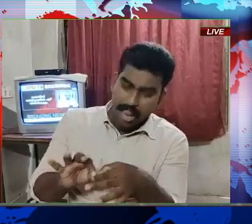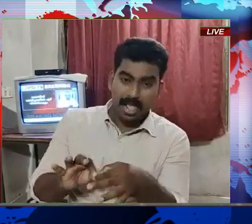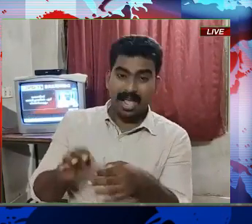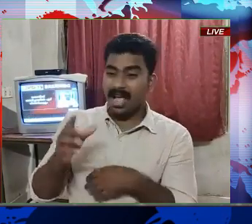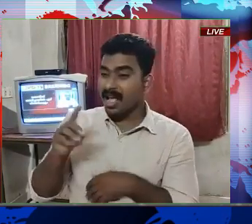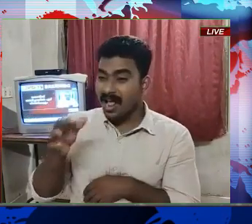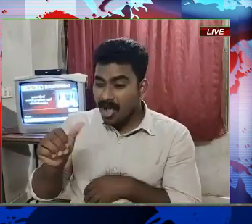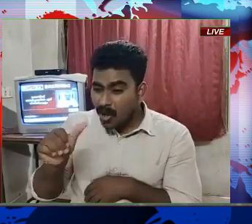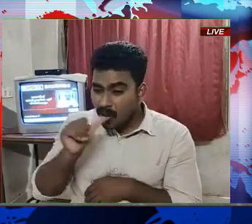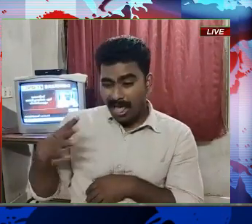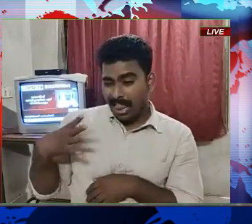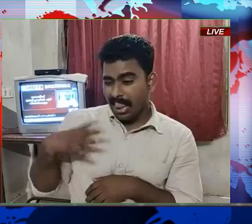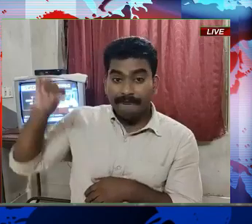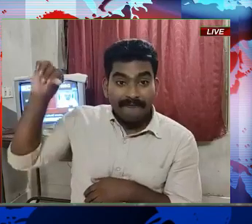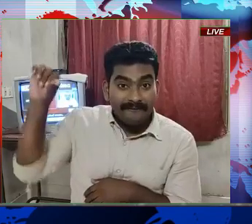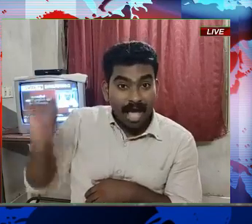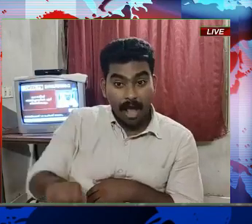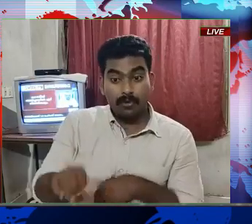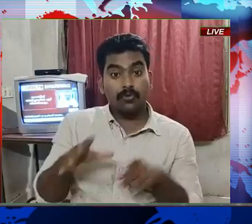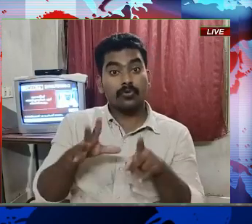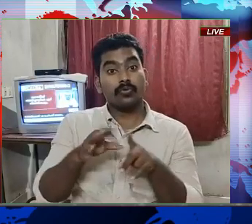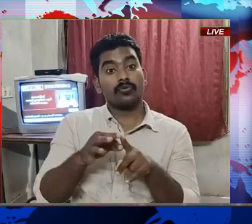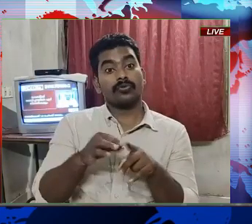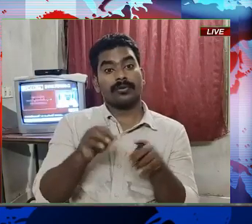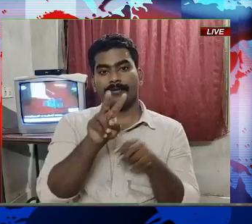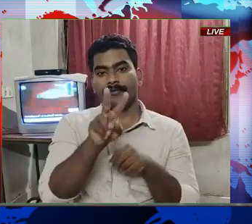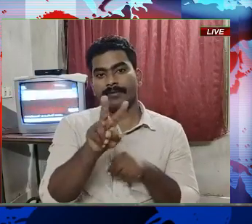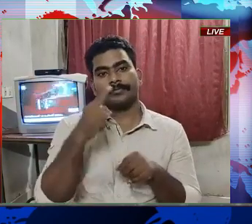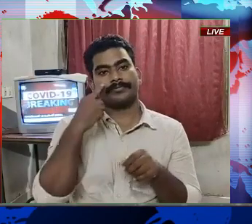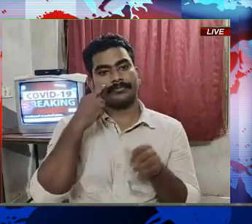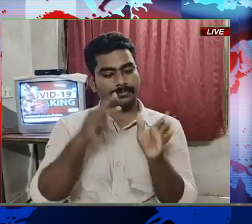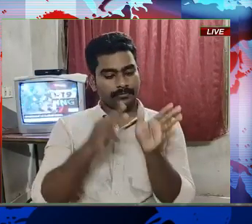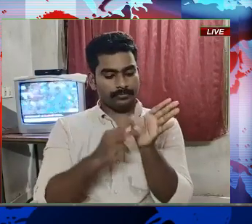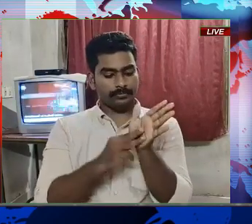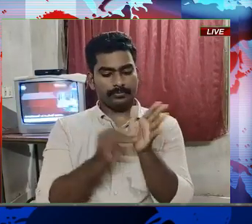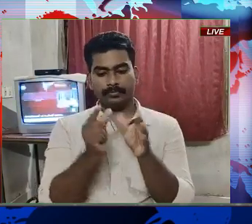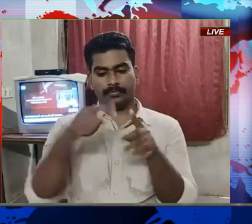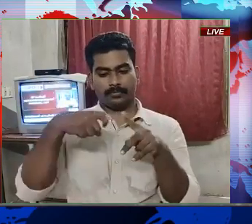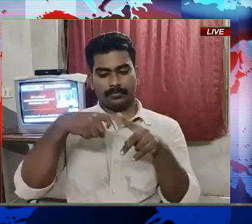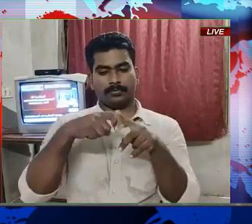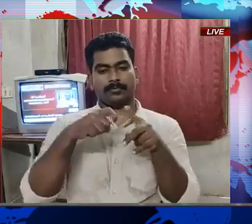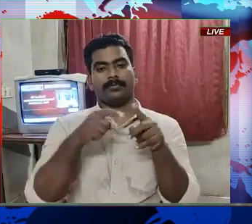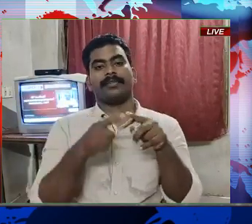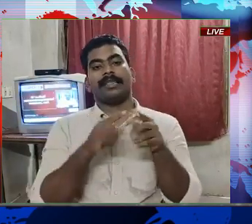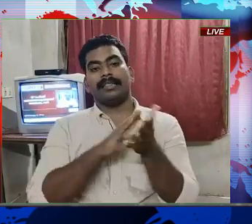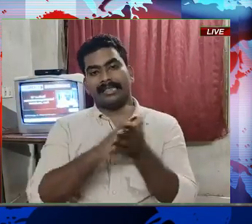212 വ്യാപാര സ്ഥാപനങ്ങളിൽ പരിശോധന നടത്തുകയുണ്ടായി.